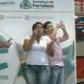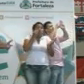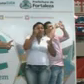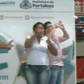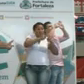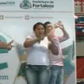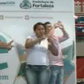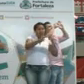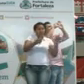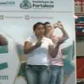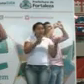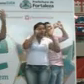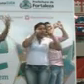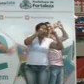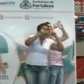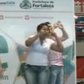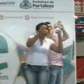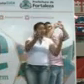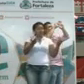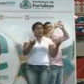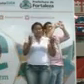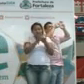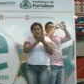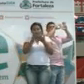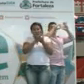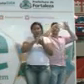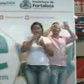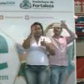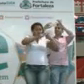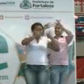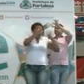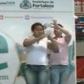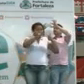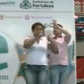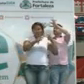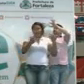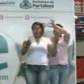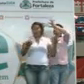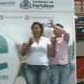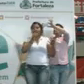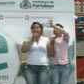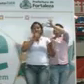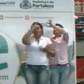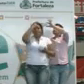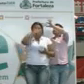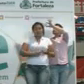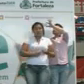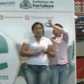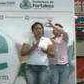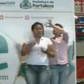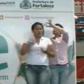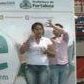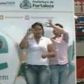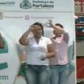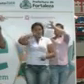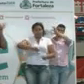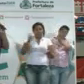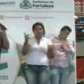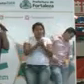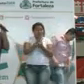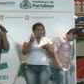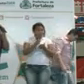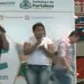Sua ganância, por exemplo, a ambição do João Romão e de outros, a deturpação do caráter, a madrinha, que tudo